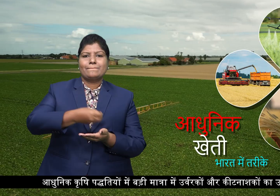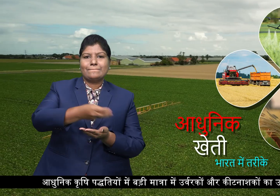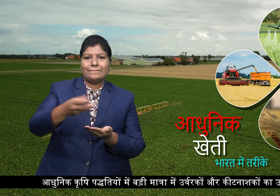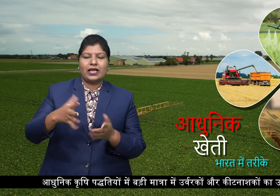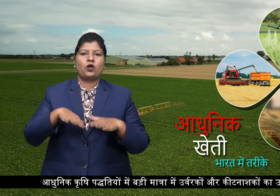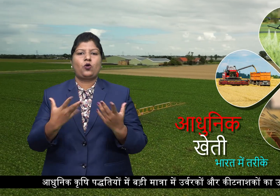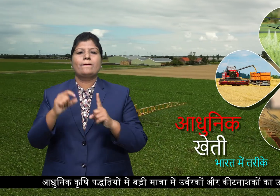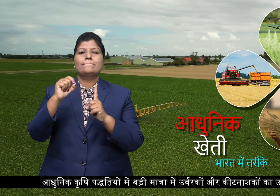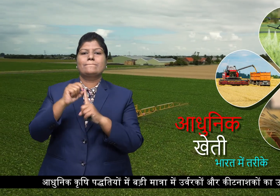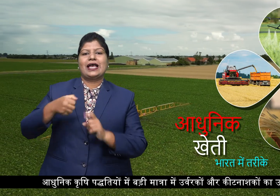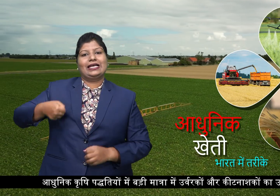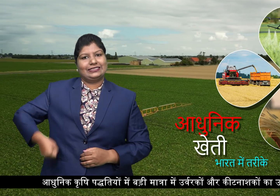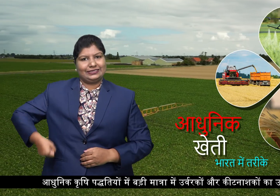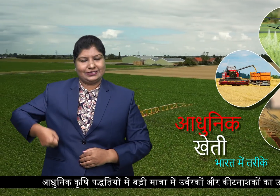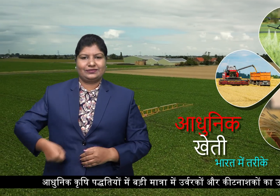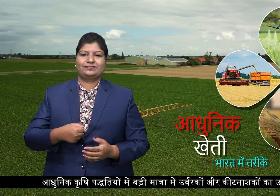है।